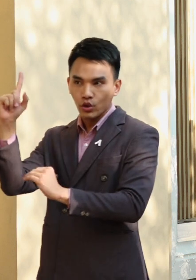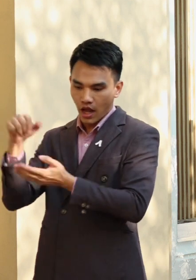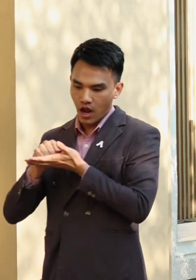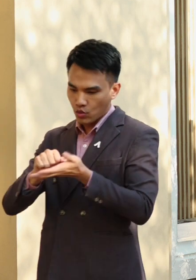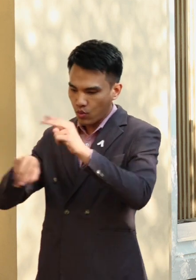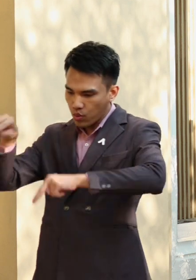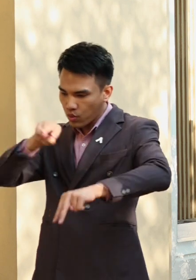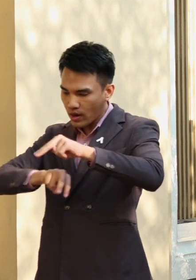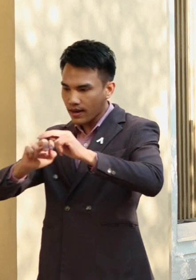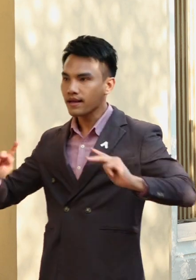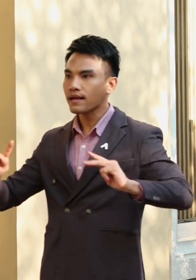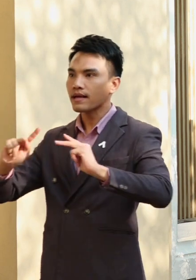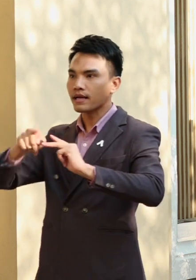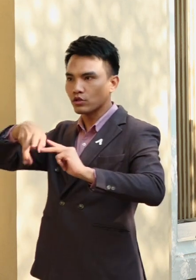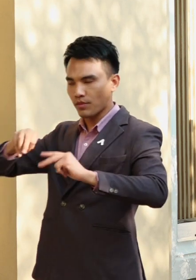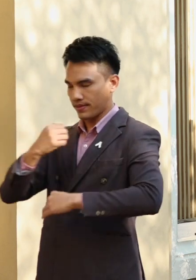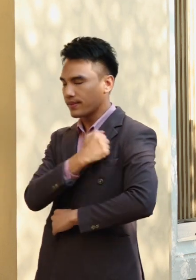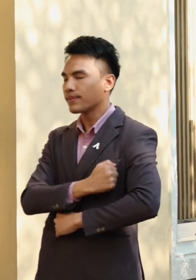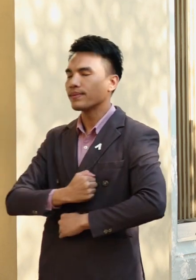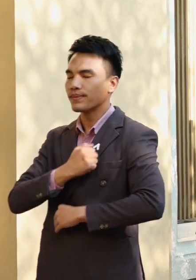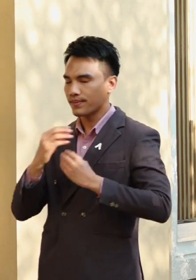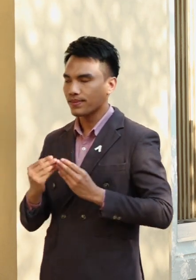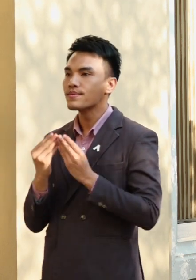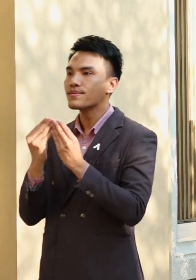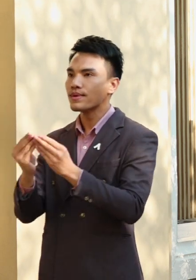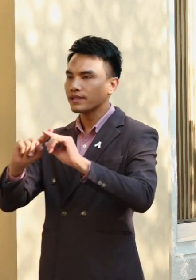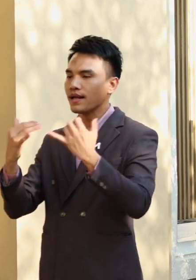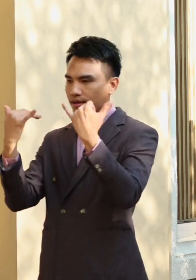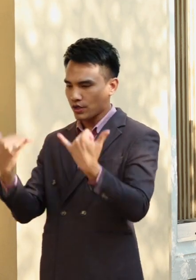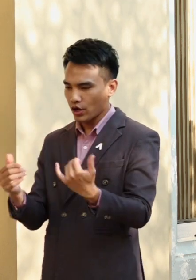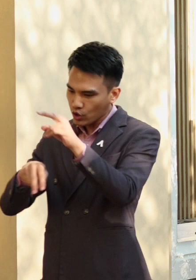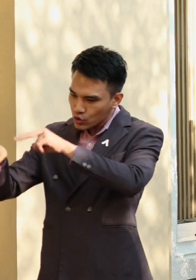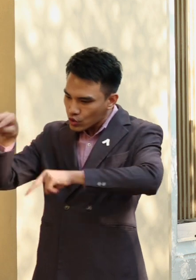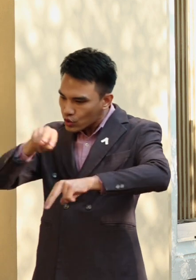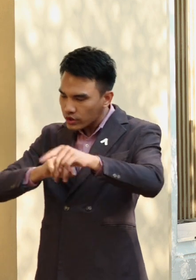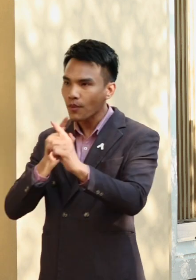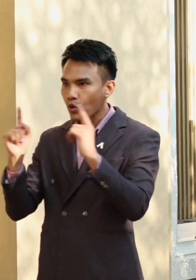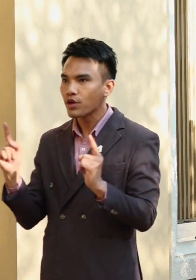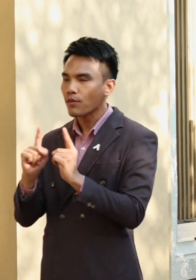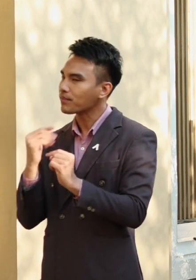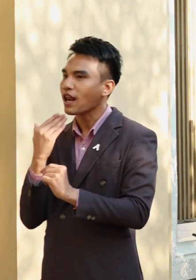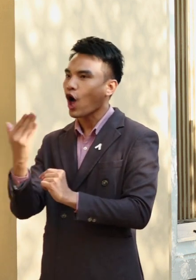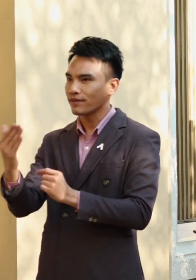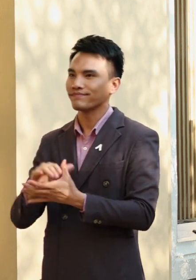ซึ่งทางกระทรวงพม.ก็แสดงความเสียใจเป็นอย่างยิ่งนะครับแต่ก็มีการติดตามแล้วก็ไปพูดคุยทุกวันนะครับ